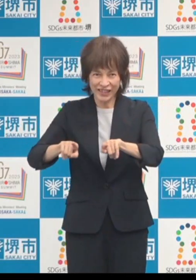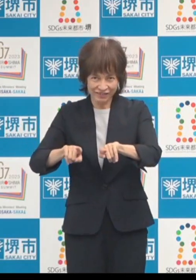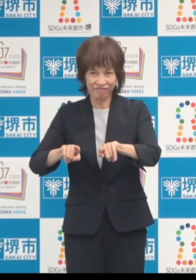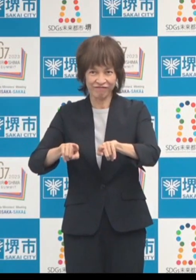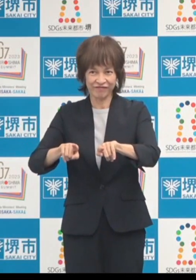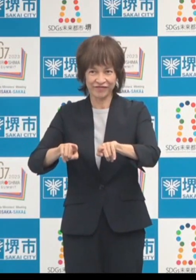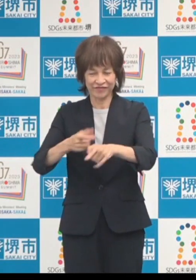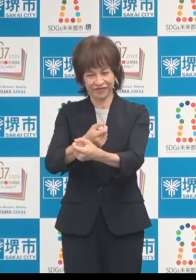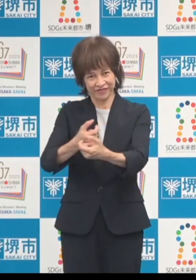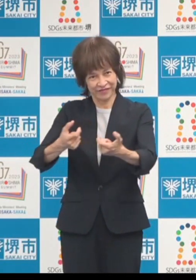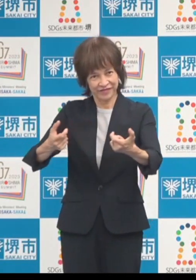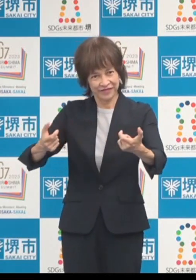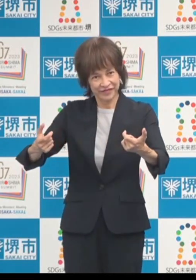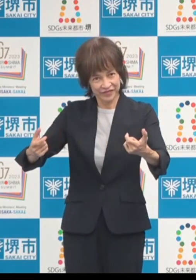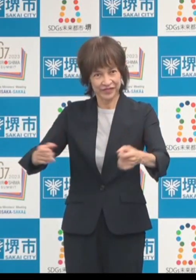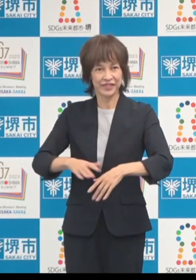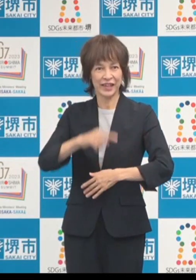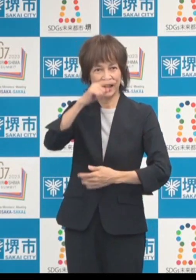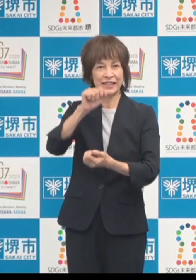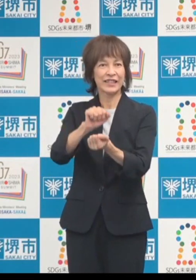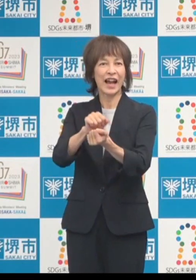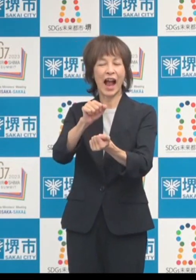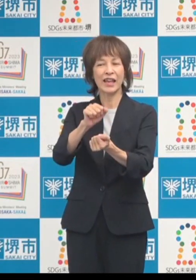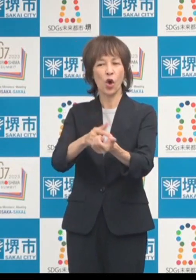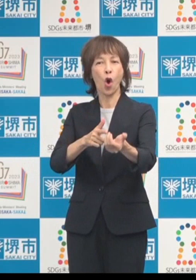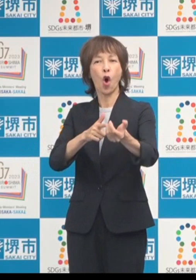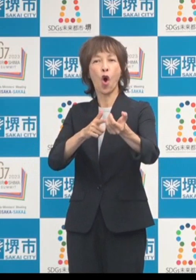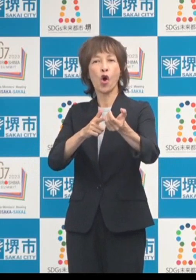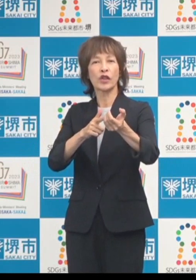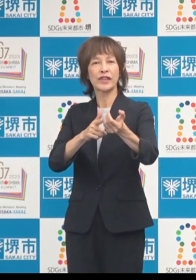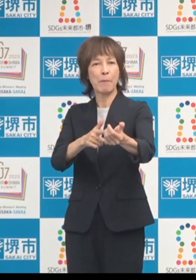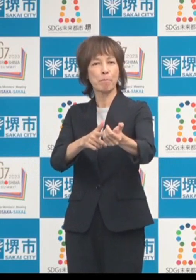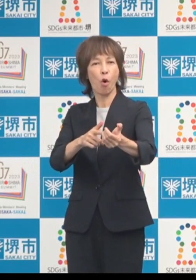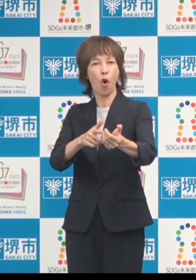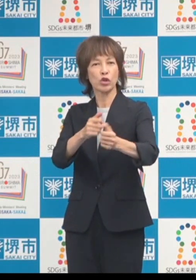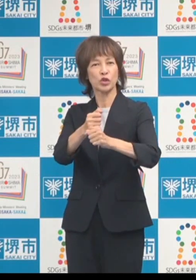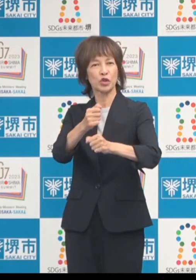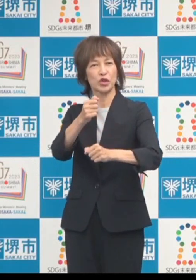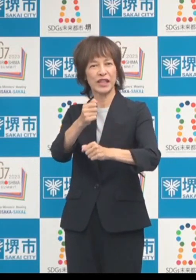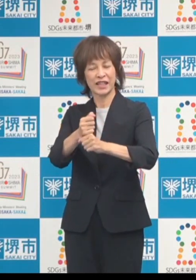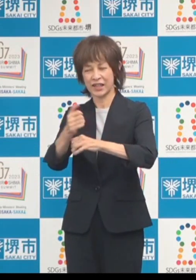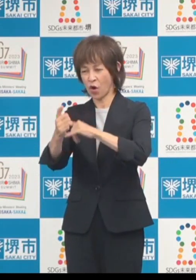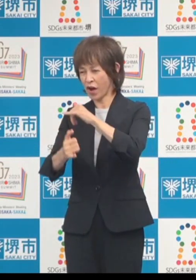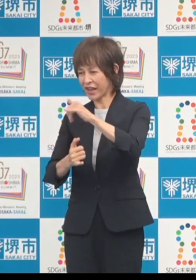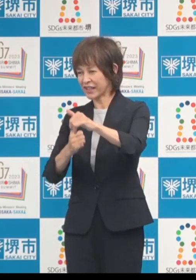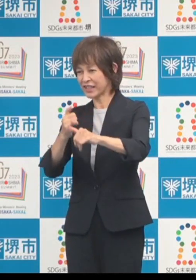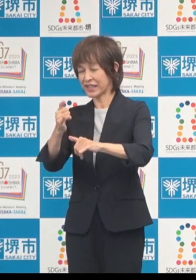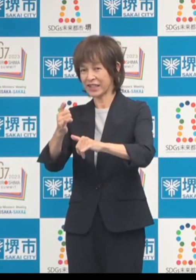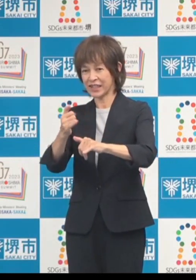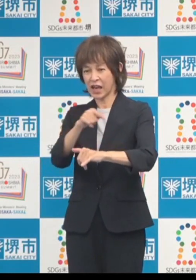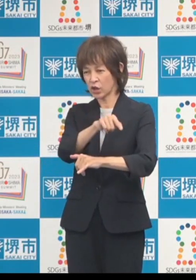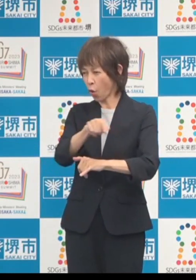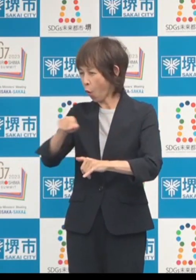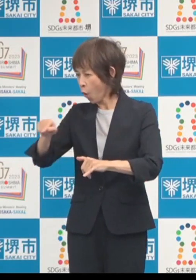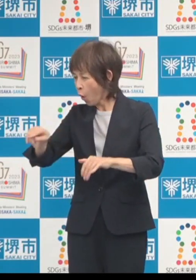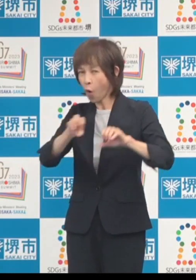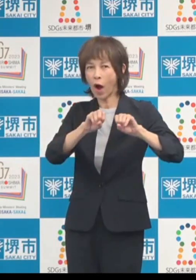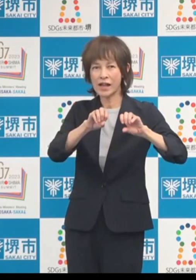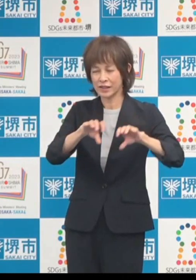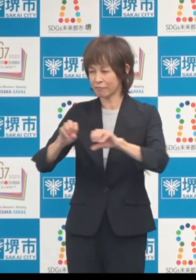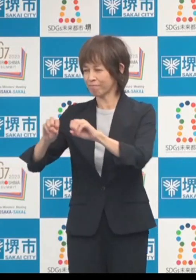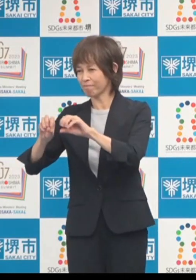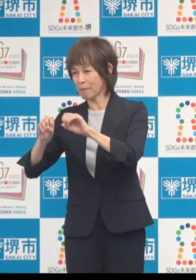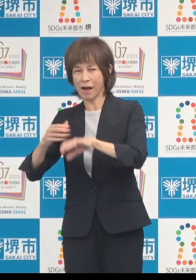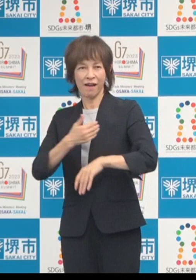か、堺の鉄砲作りの歴史を共に発信できるようなですね、